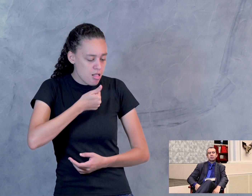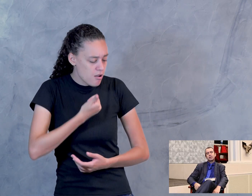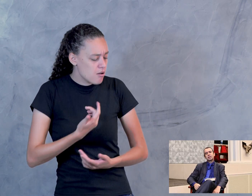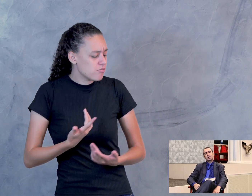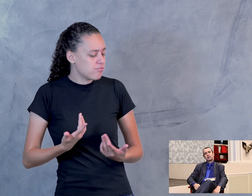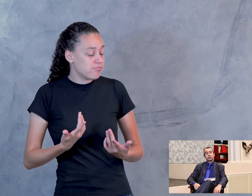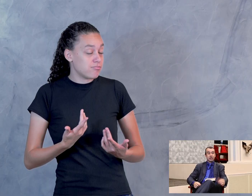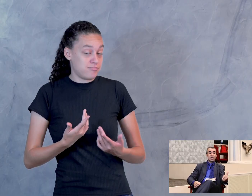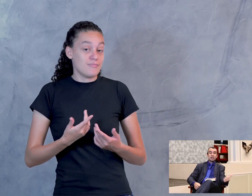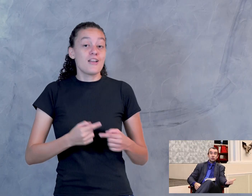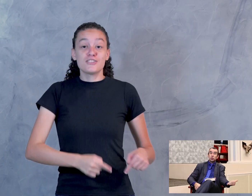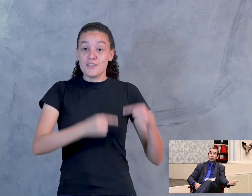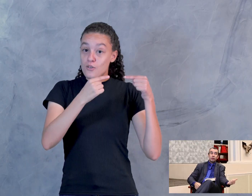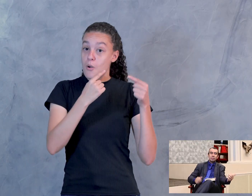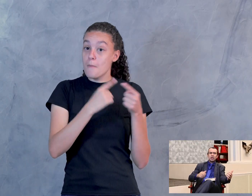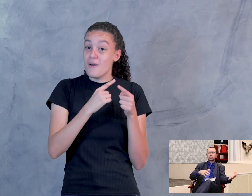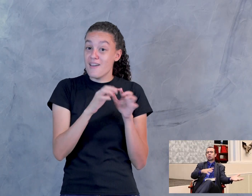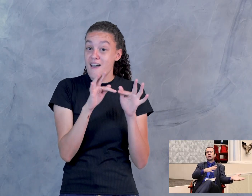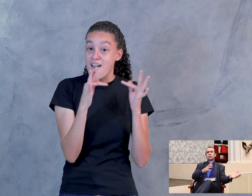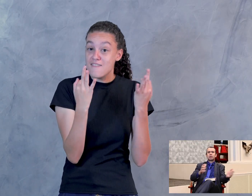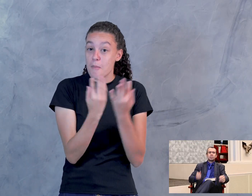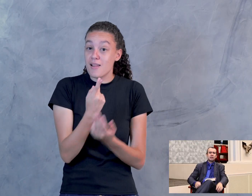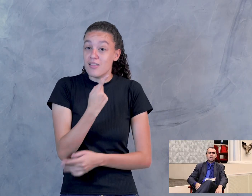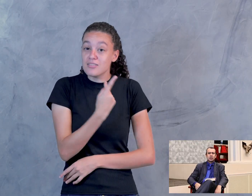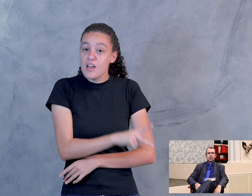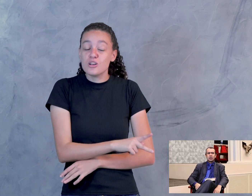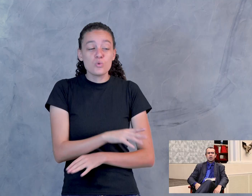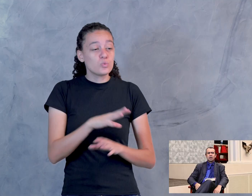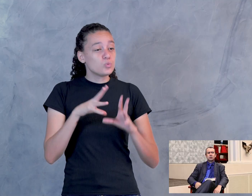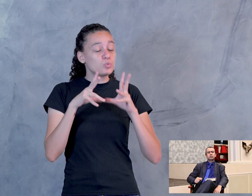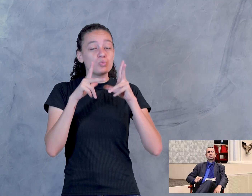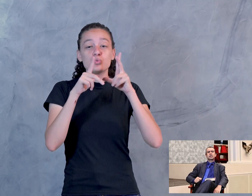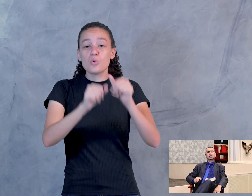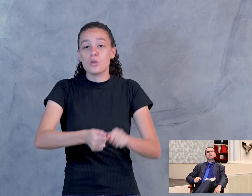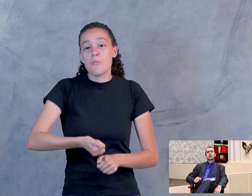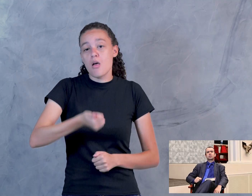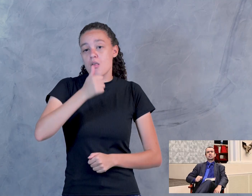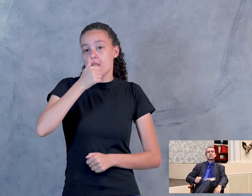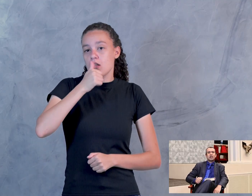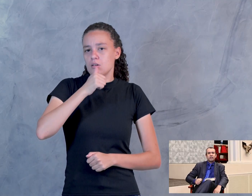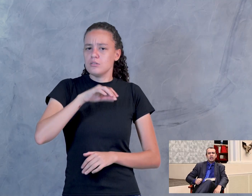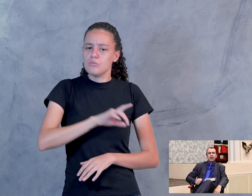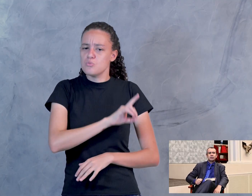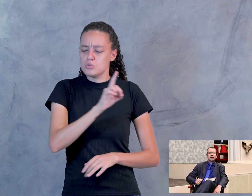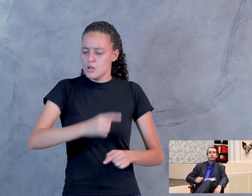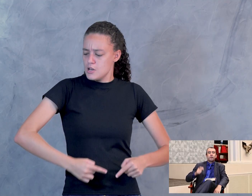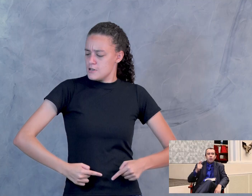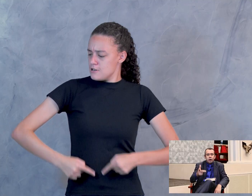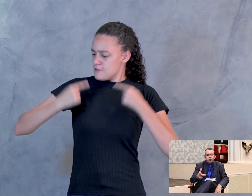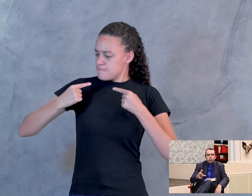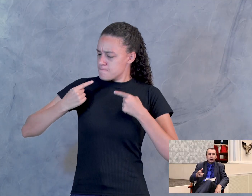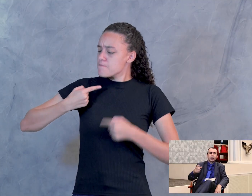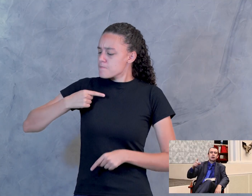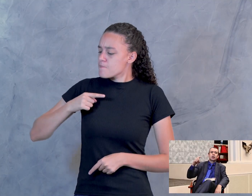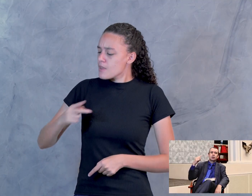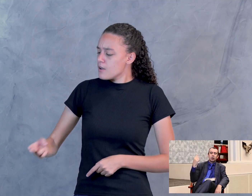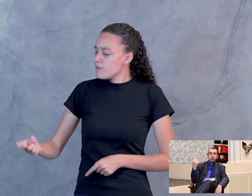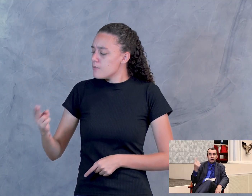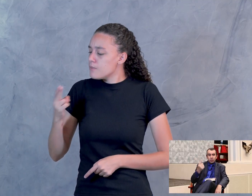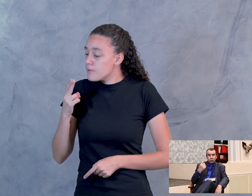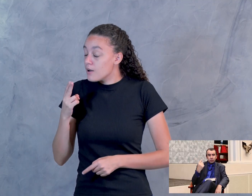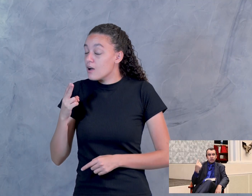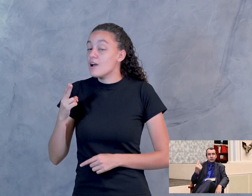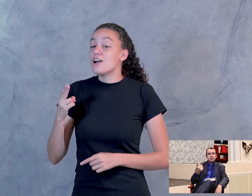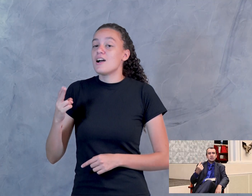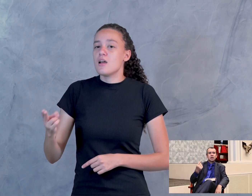uma bebida, já que sua família toda bebia. E um dia ele então, desafiado, ele foi fumar.